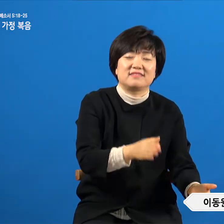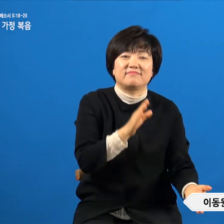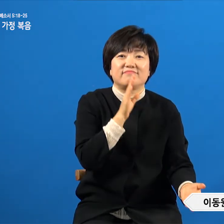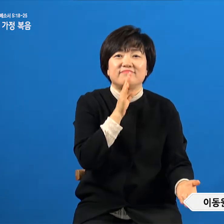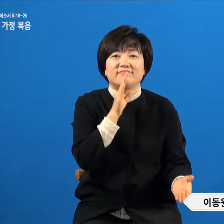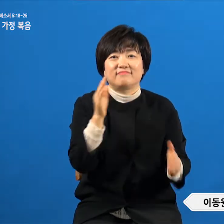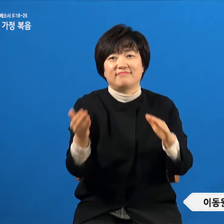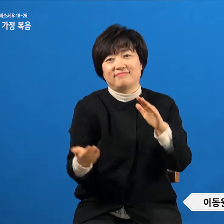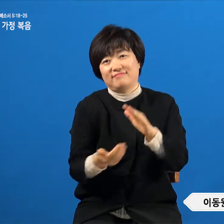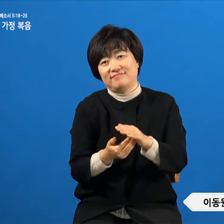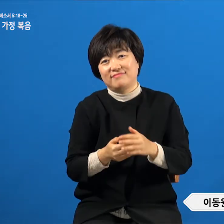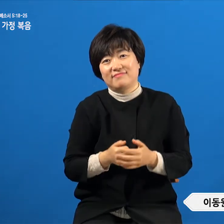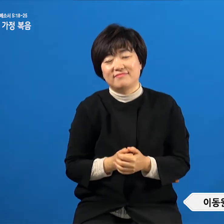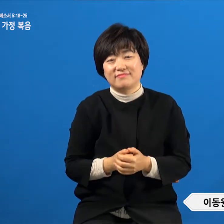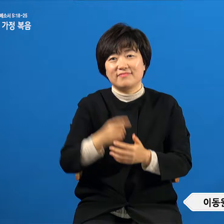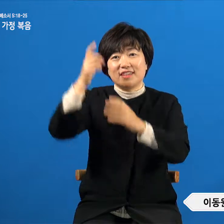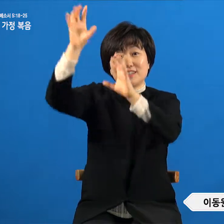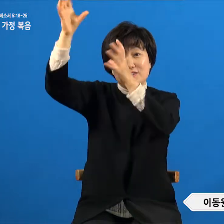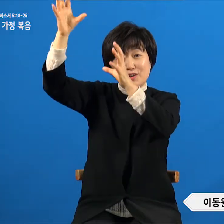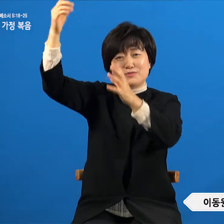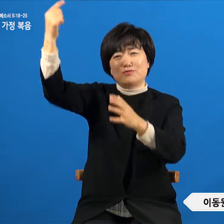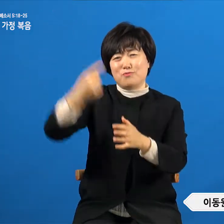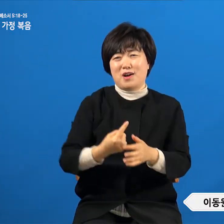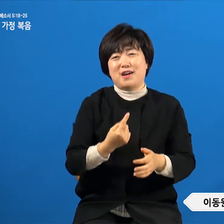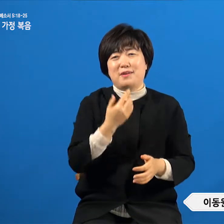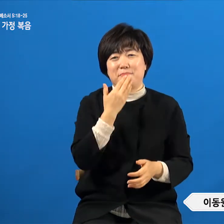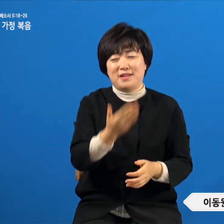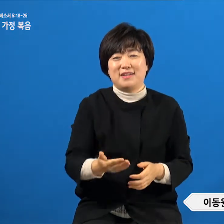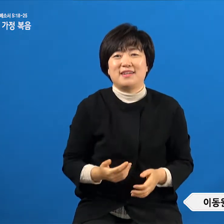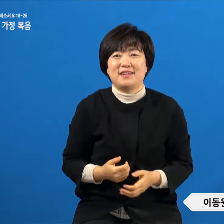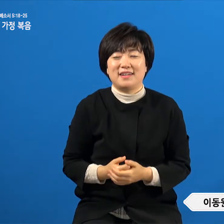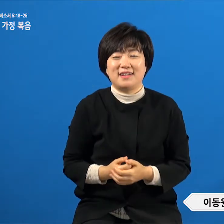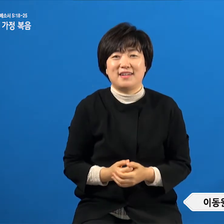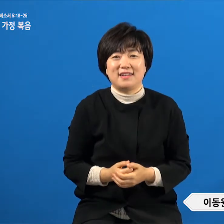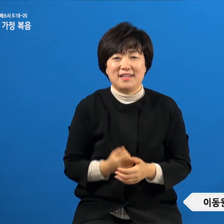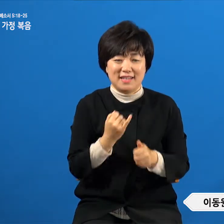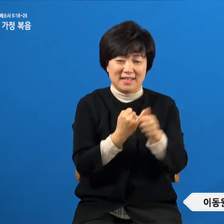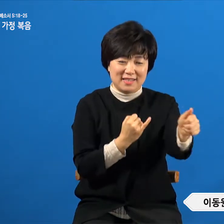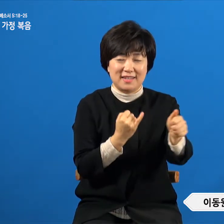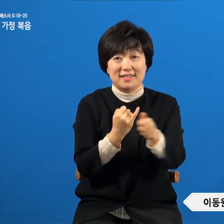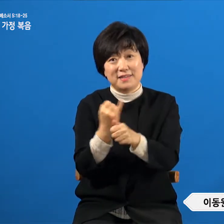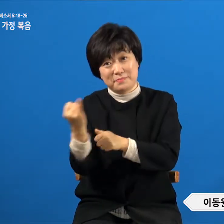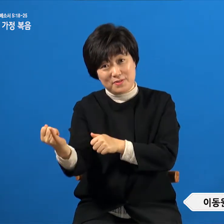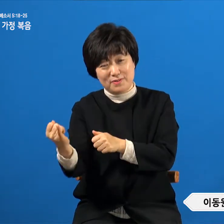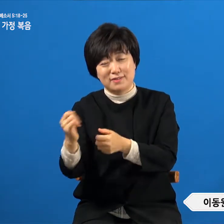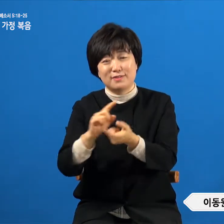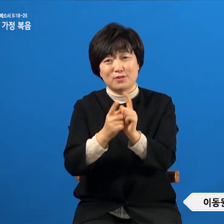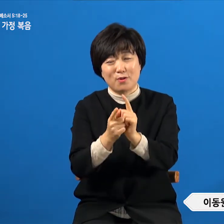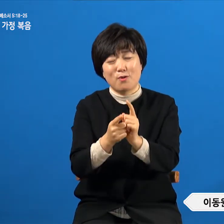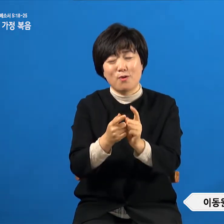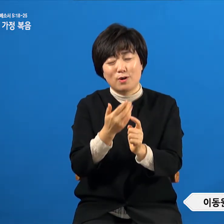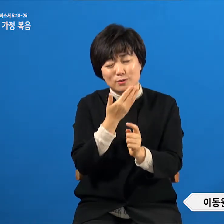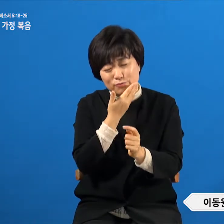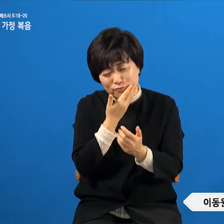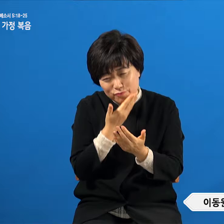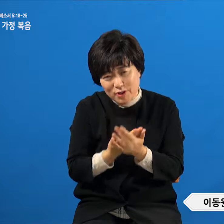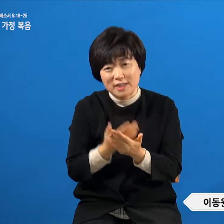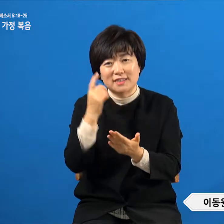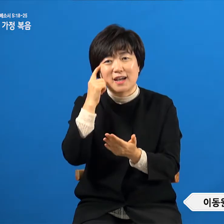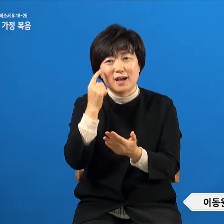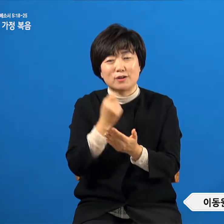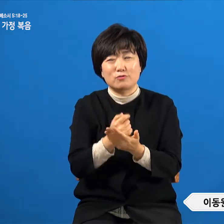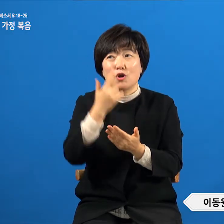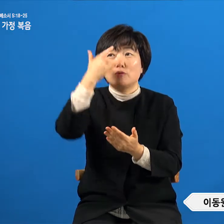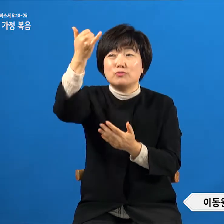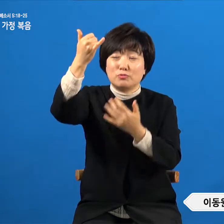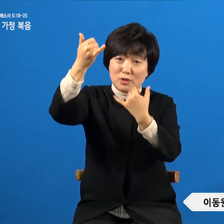것입니다. 그때 천국이 말 수가 있지 않겠습니까? 아내가 남편을, 남편가 아내를 소중히 여기고 부모가